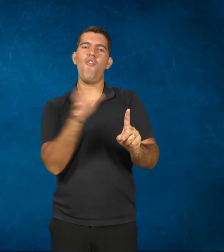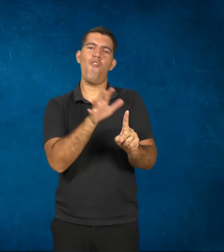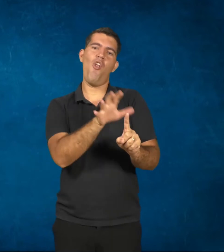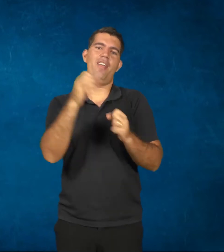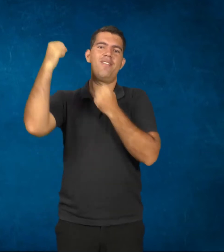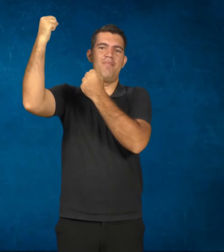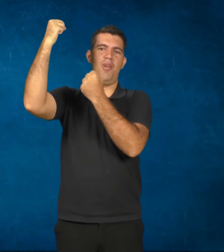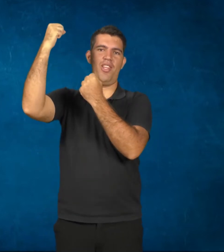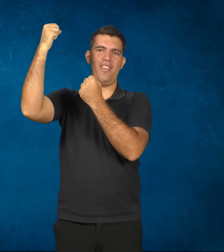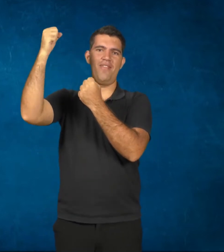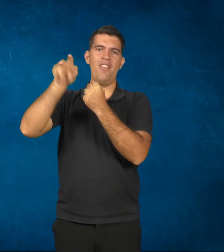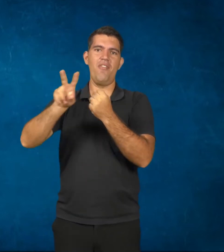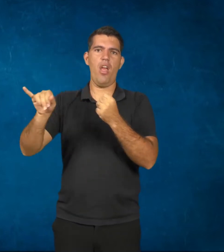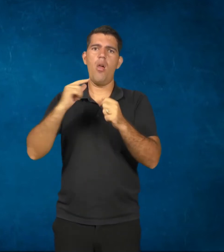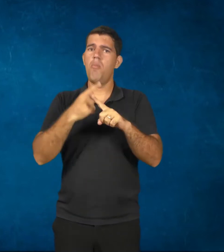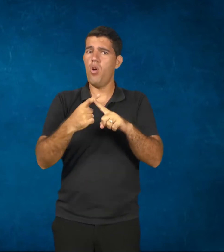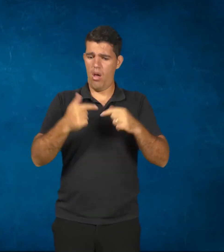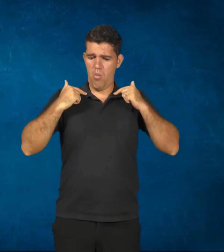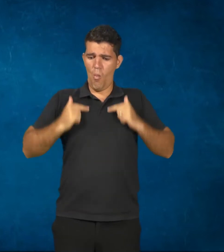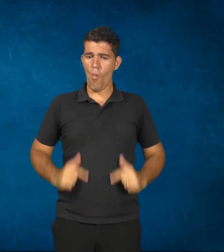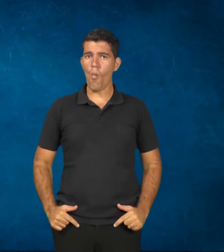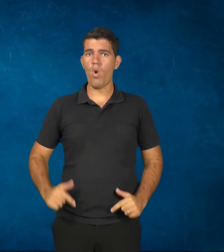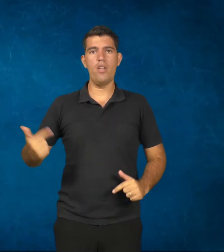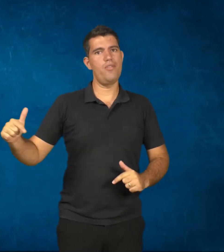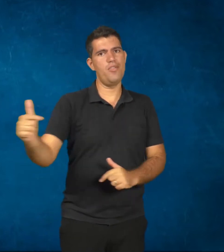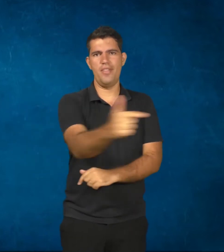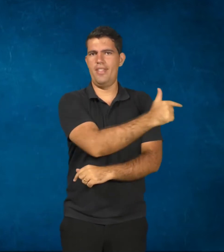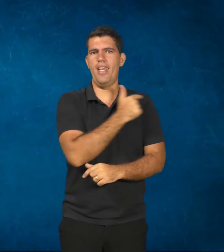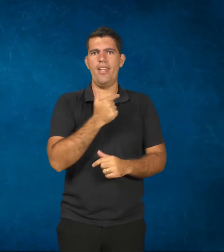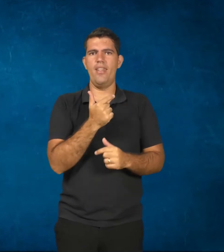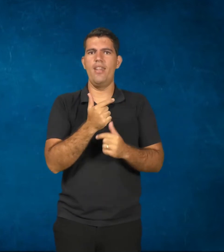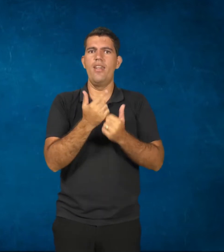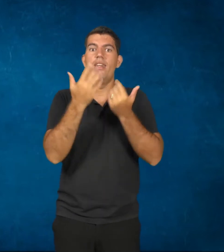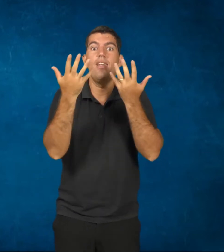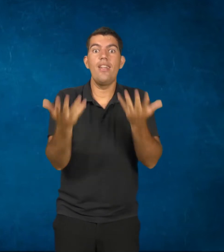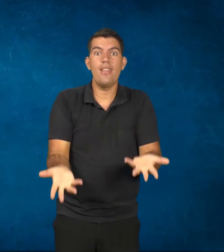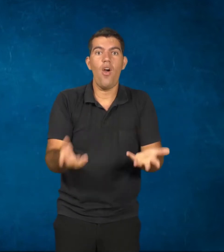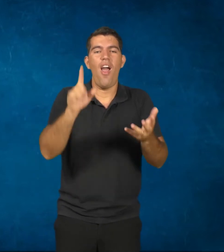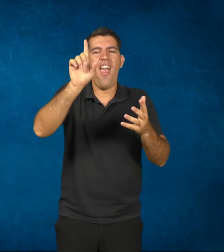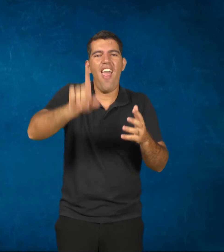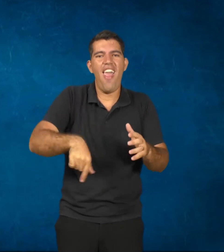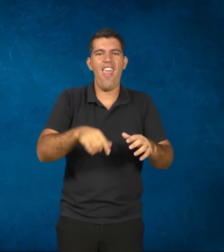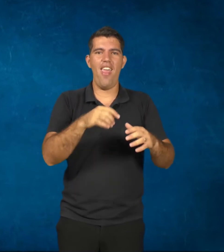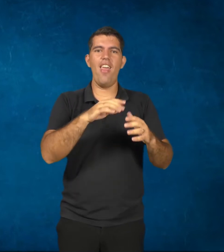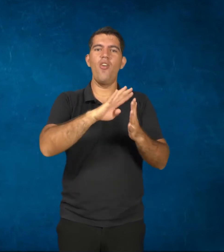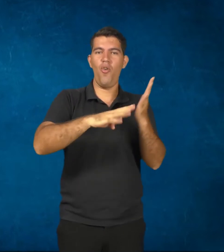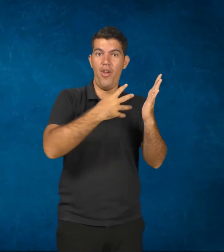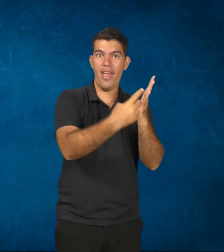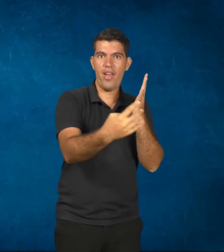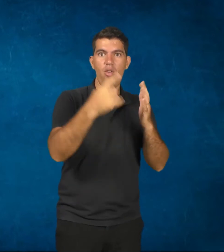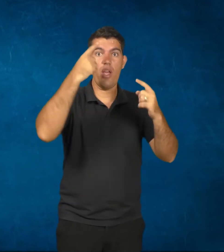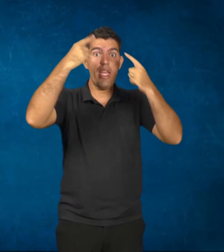poder, pois não existe neutralidade. Ele é o veículo de ideologia, da filosofia e